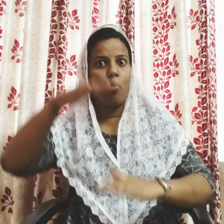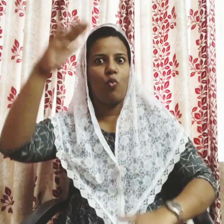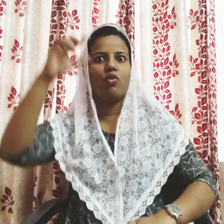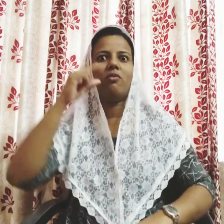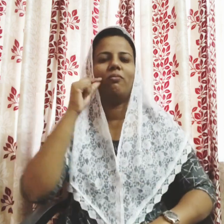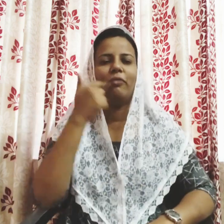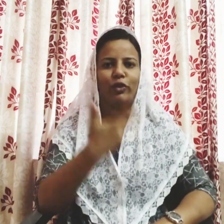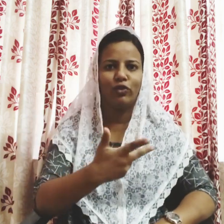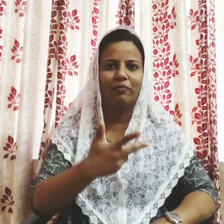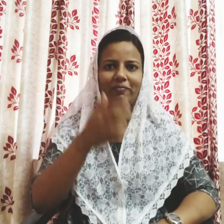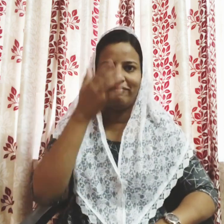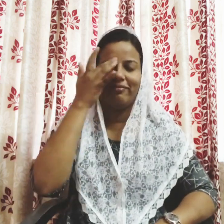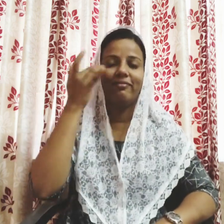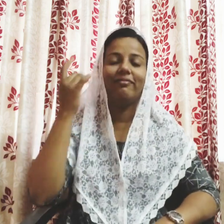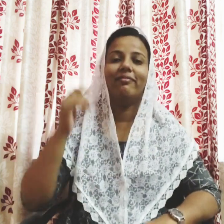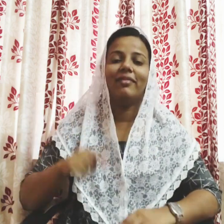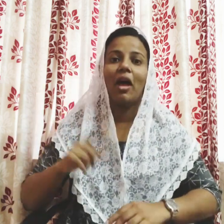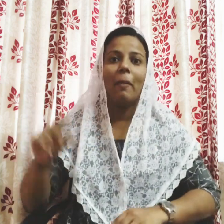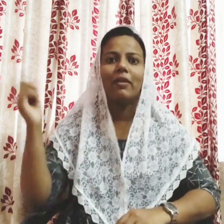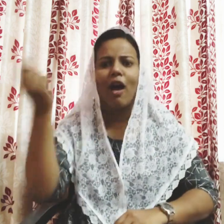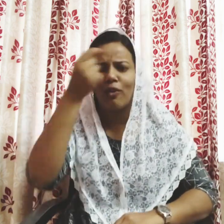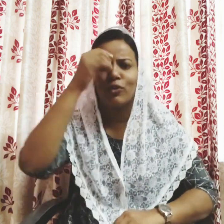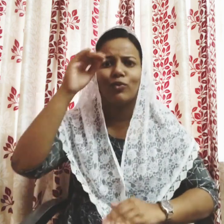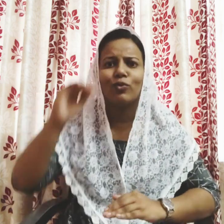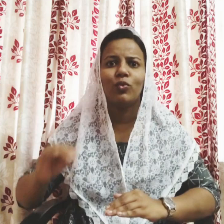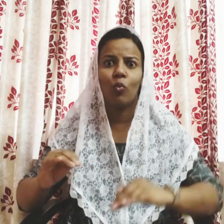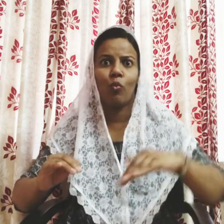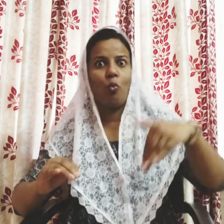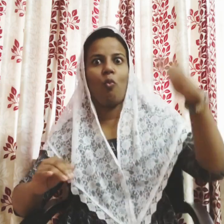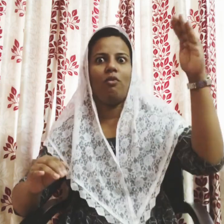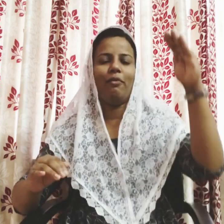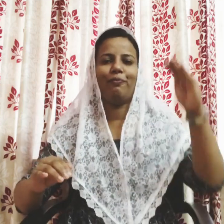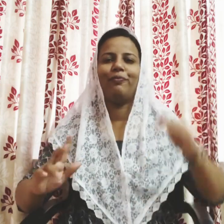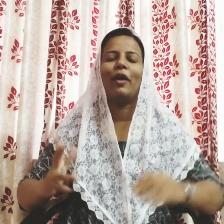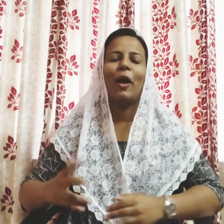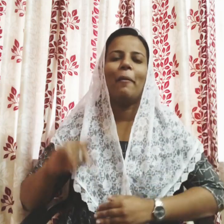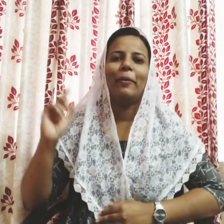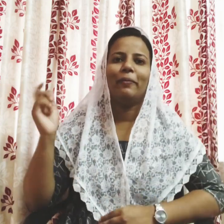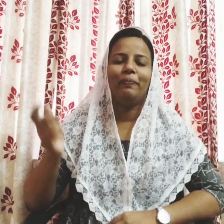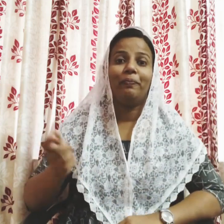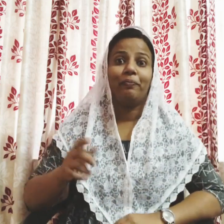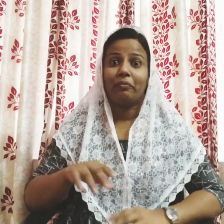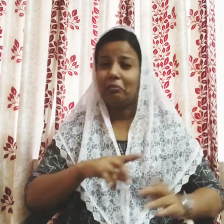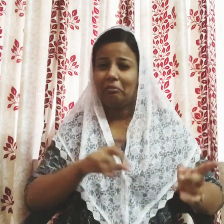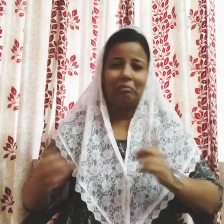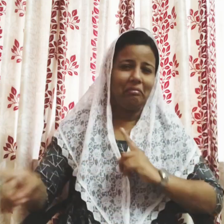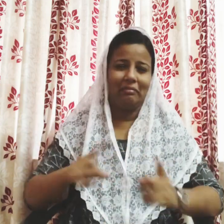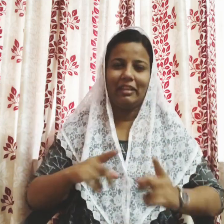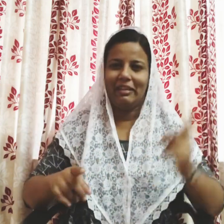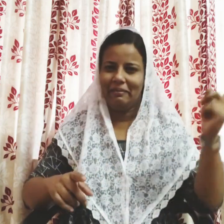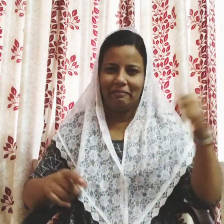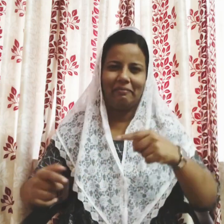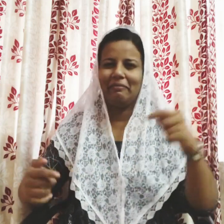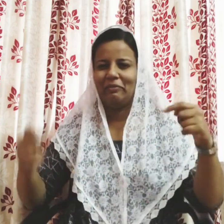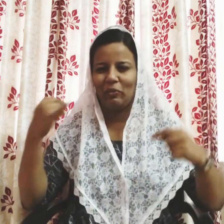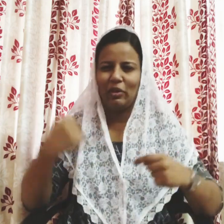പയ്യന്. ഗോലിയാത്തിനെ വെച്ച് നോക്കുമ്പോൾ ദാവീദ് ഒന്നുമില്ല. അപ്പോൾ ഗോലിയാത്ത് എന്ത് ചെയ്തു? ഗോലിയാത്ത് ദാവീദിനെ നിന്ദിക്കുന്നു, ഗോലിയാത്ത് ദാവീദിനെ